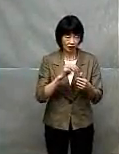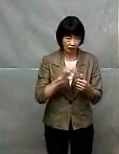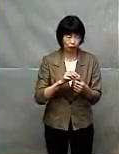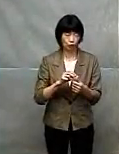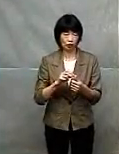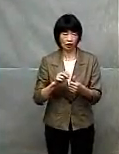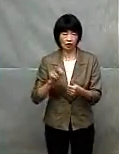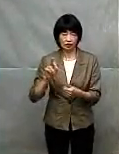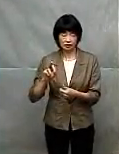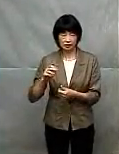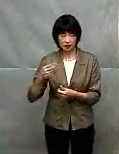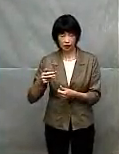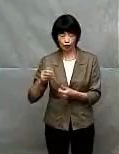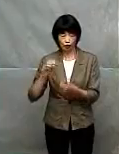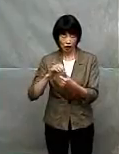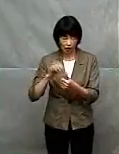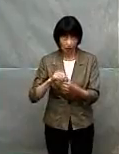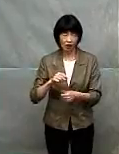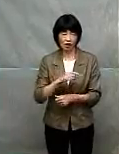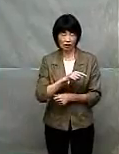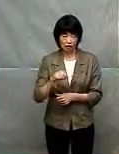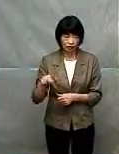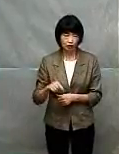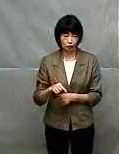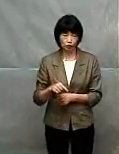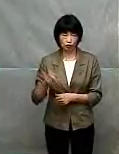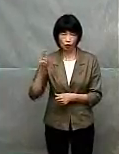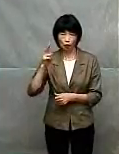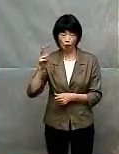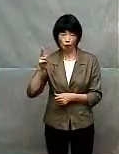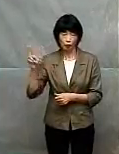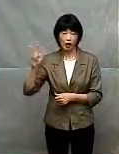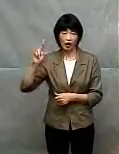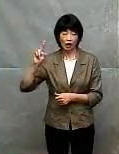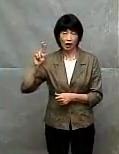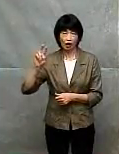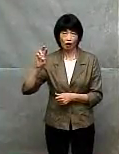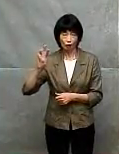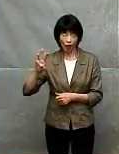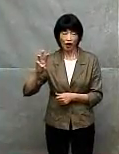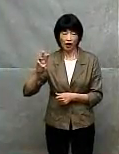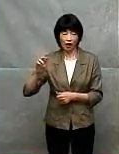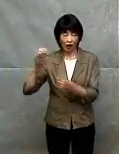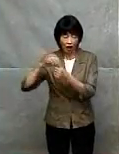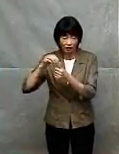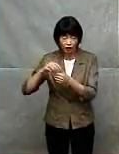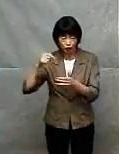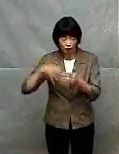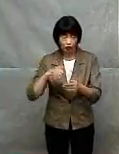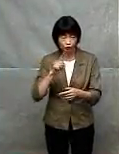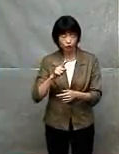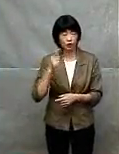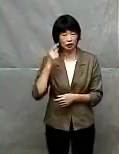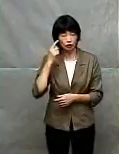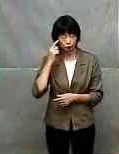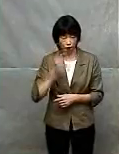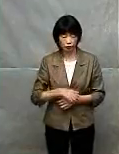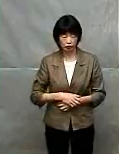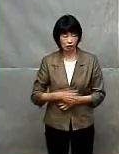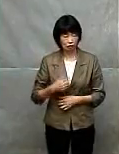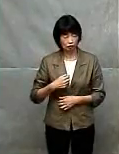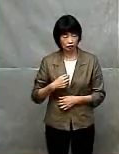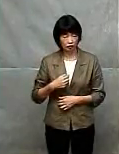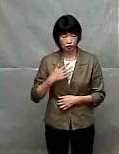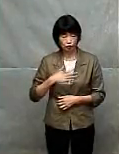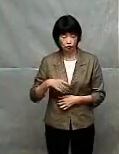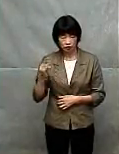つかなと思っています。確か私の知人で、大学関係者から話を聞いた